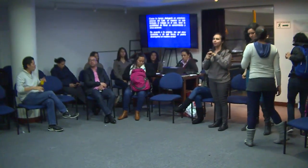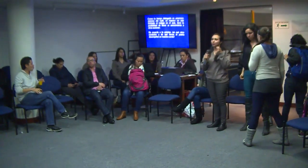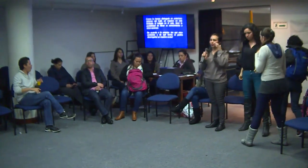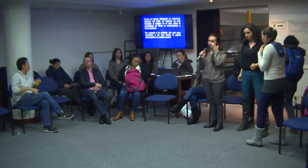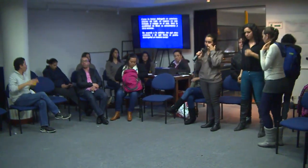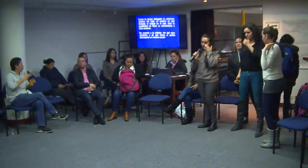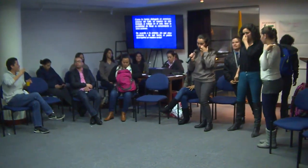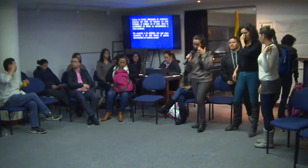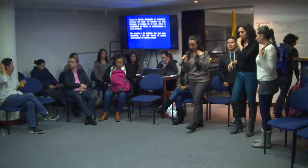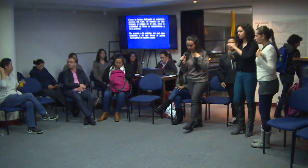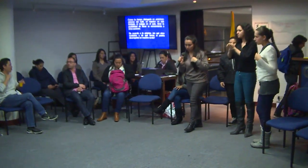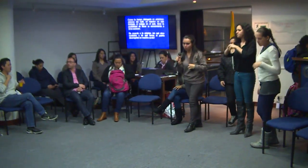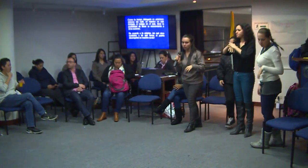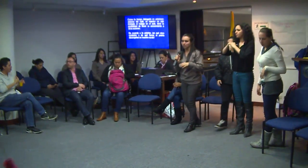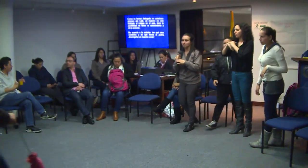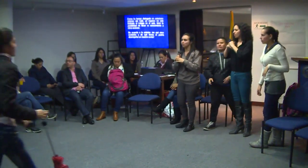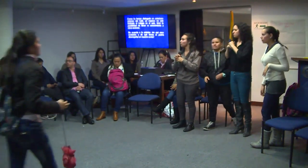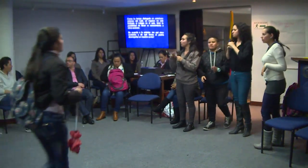Bueno,